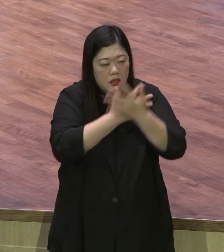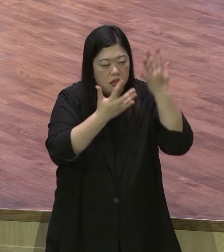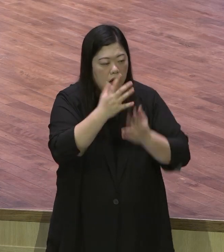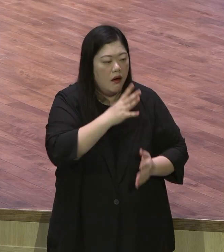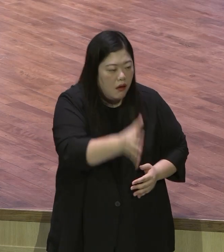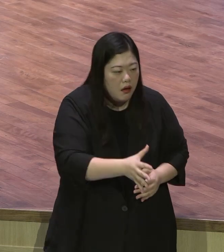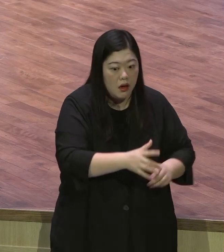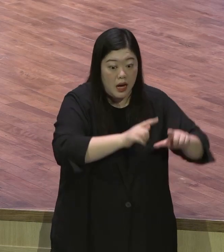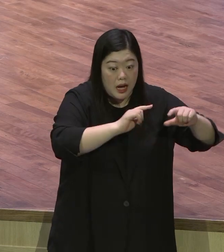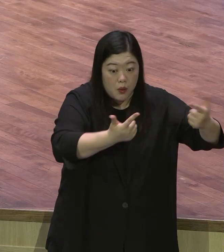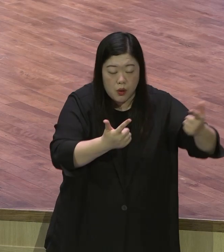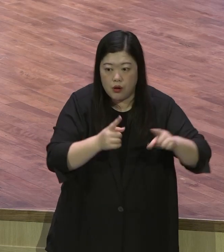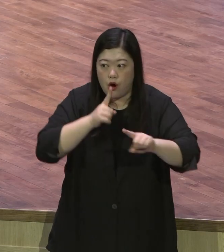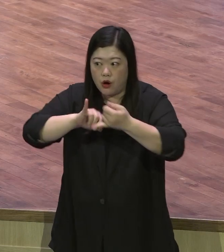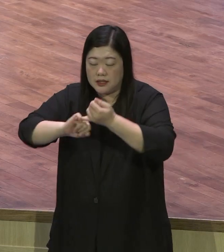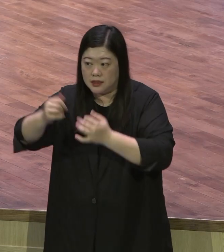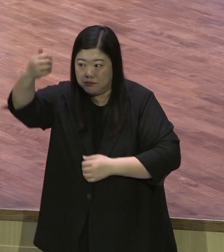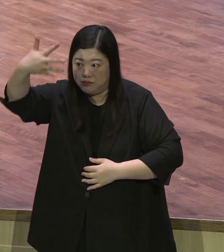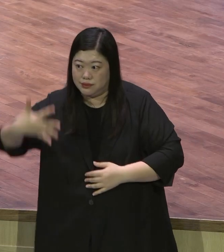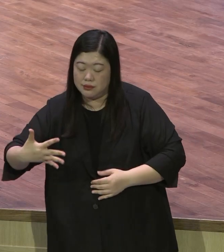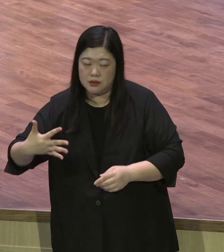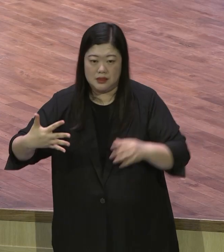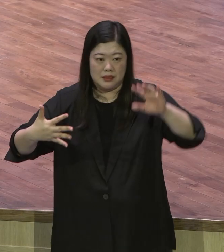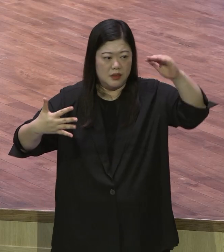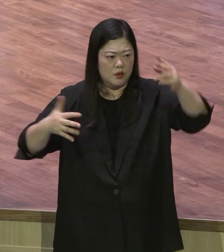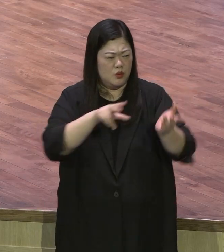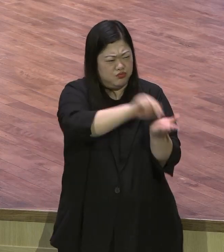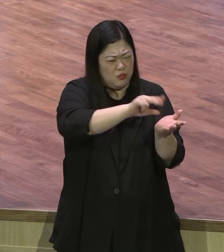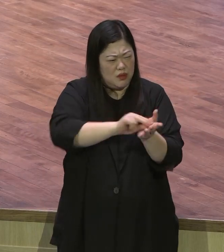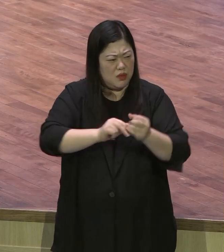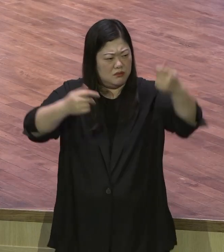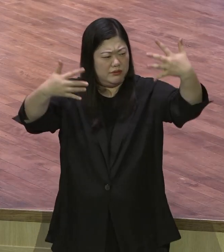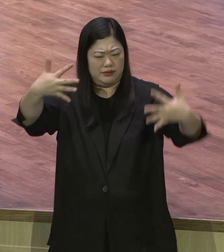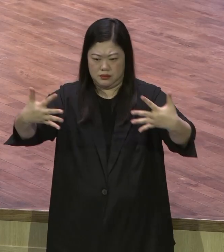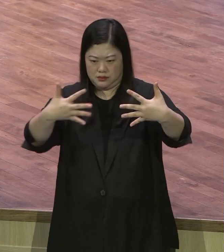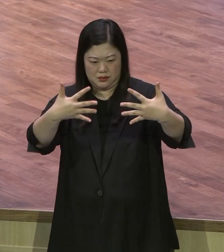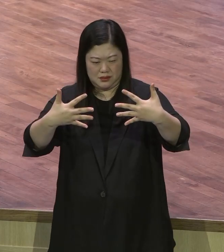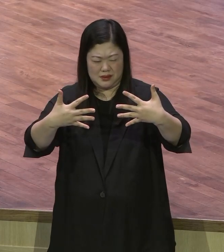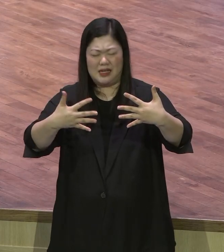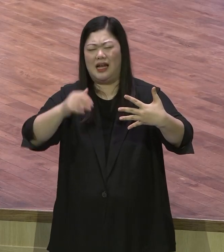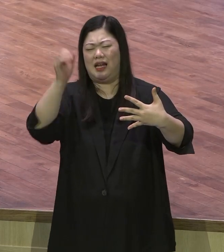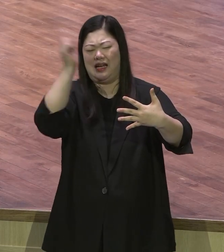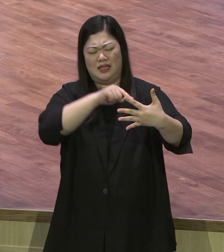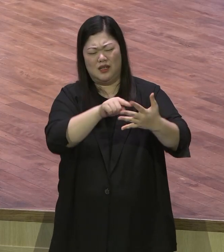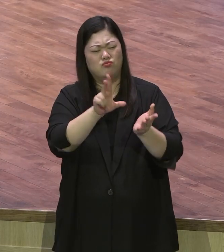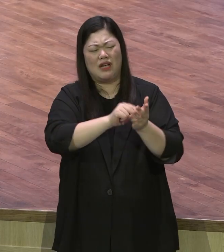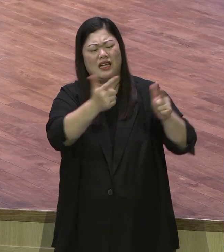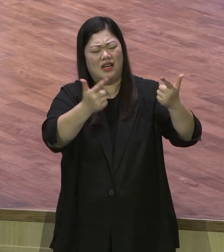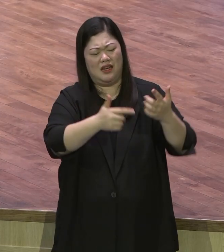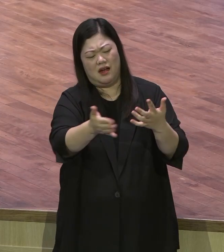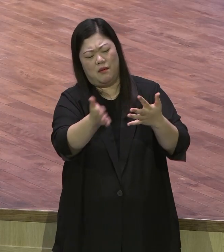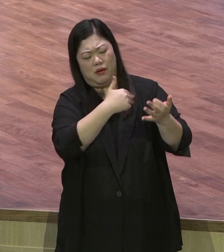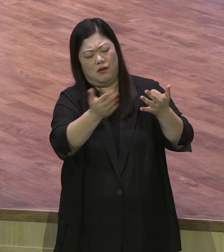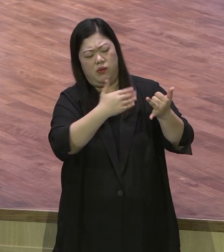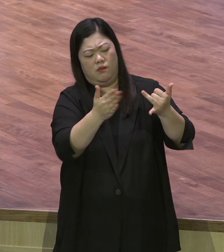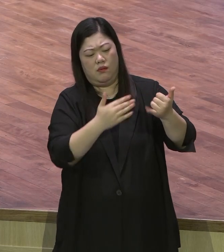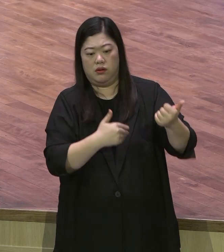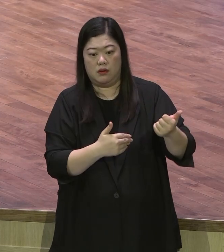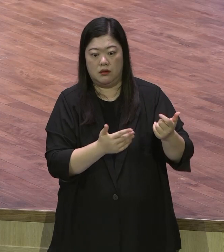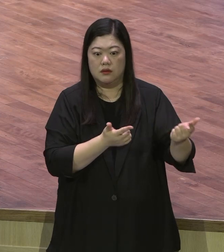거 아니에요. 지혜는 하나님 주신 거, 지식은 하나님 이 땅에 살면서 하나님이 계속 깨닫게 해주시는 거. 지혜와